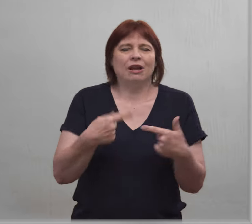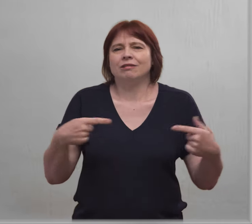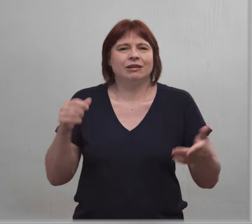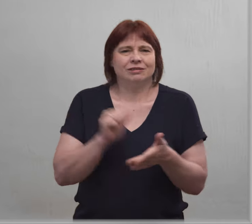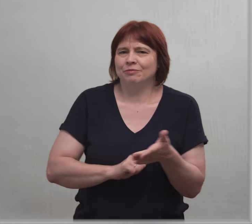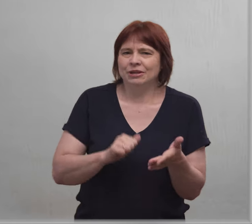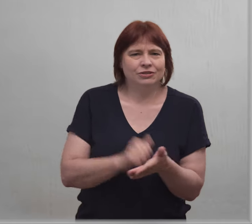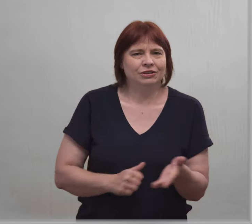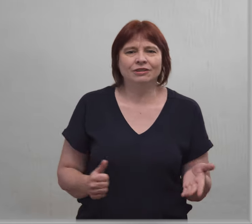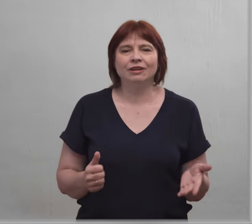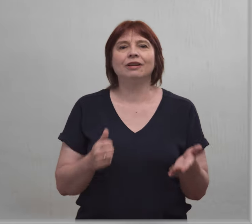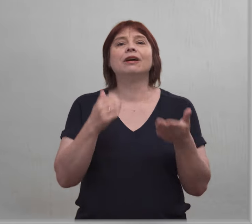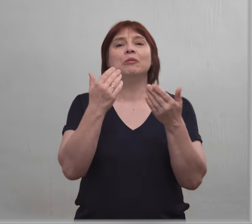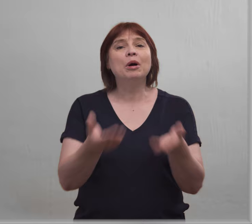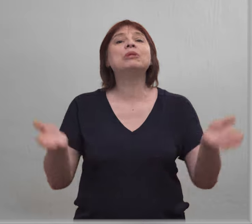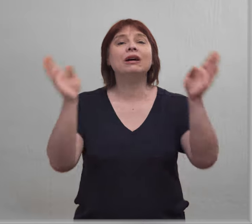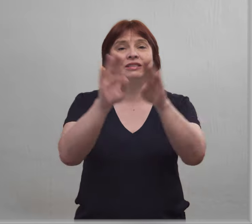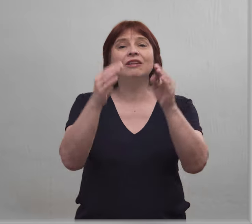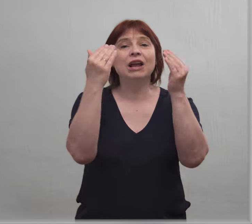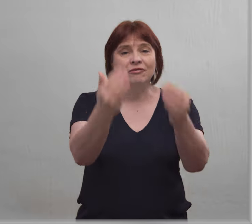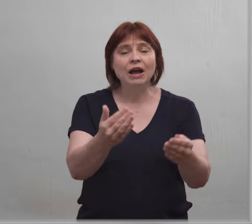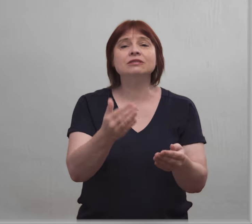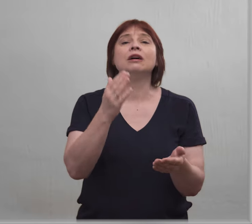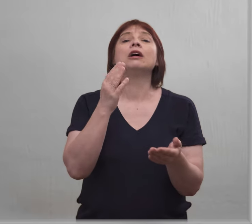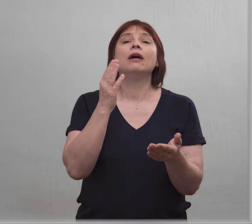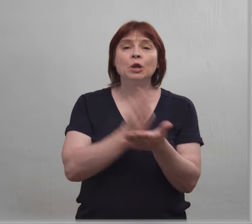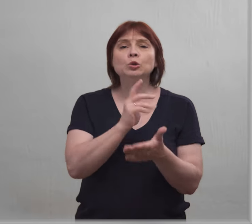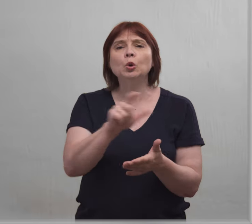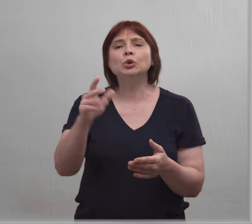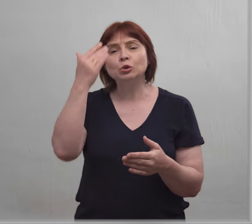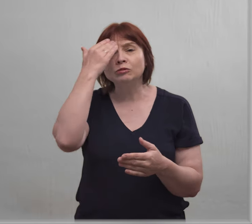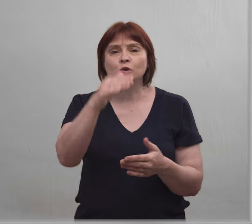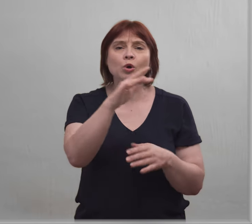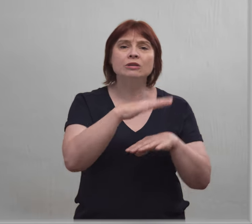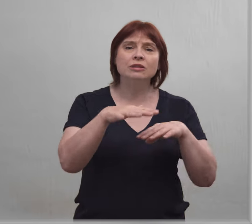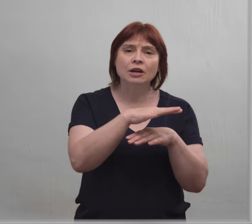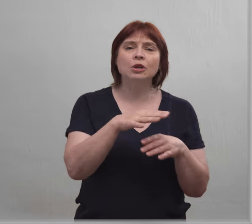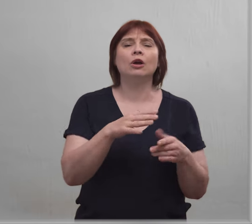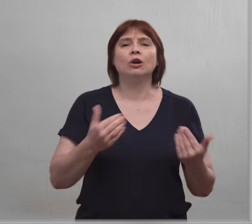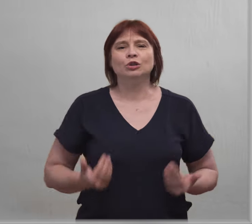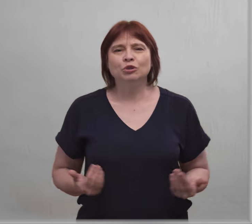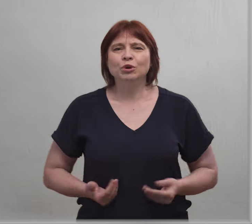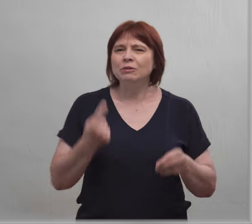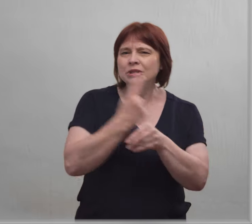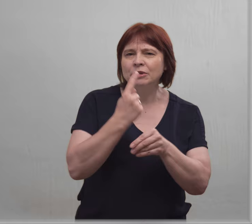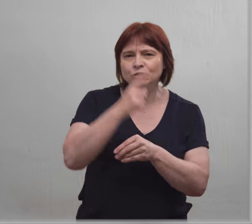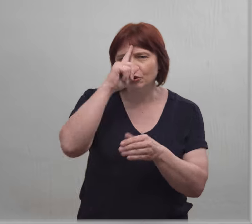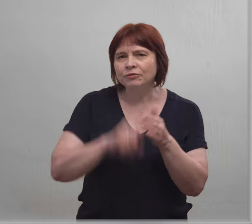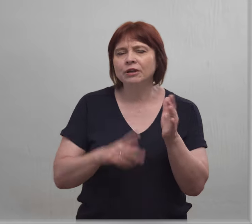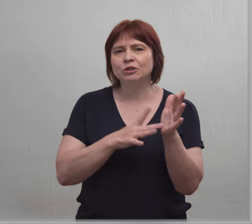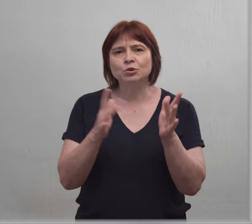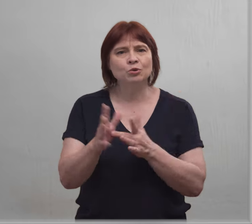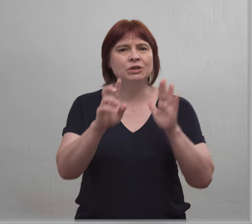Мы вас благословляем. За это время вы стали частью нашей церкви. Мне постоянно пишут люди через Инстаграм, через социальные